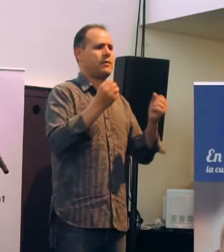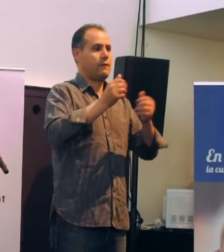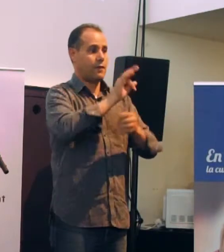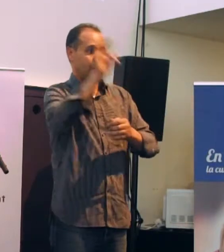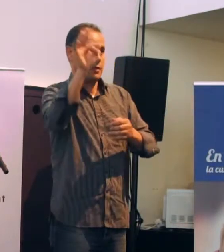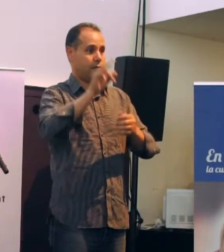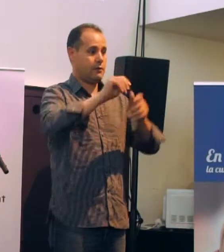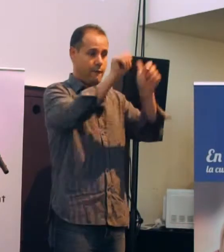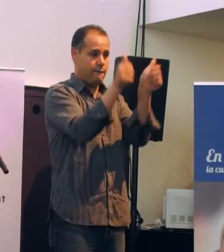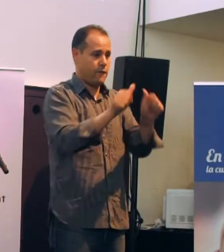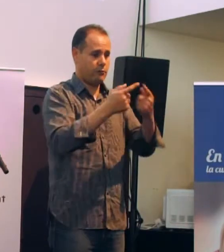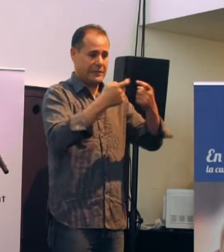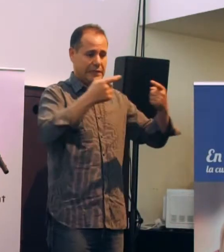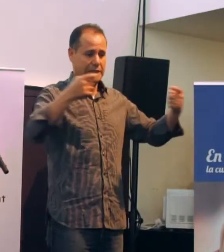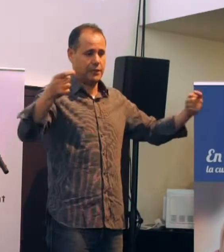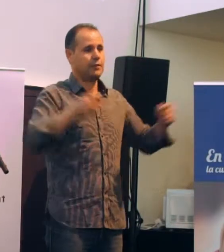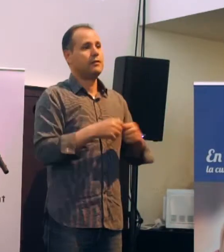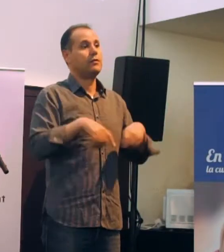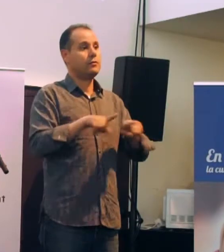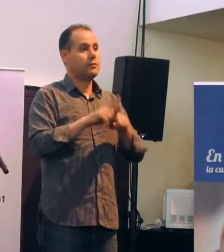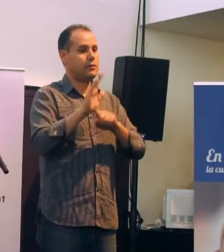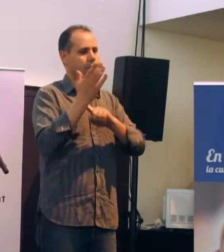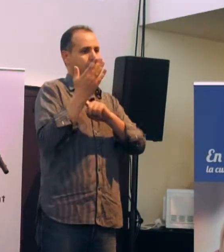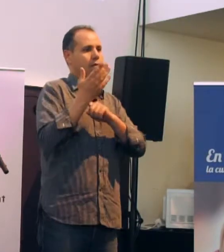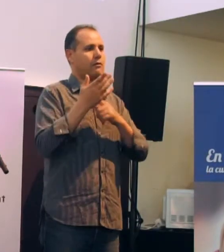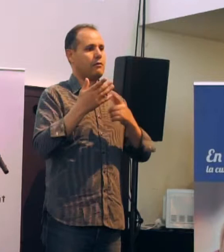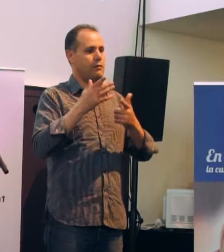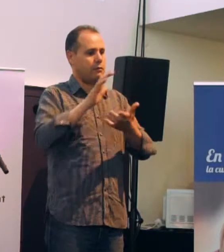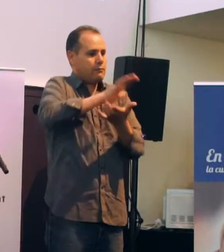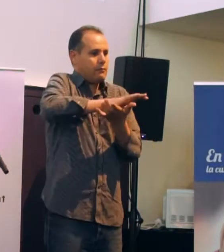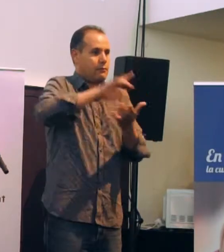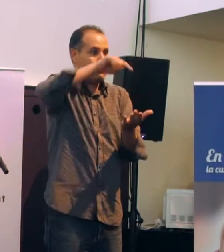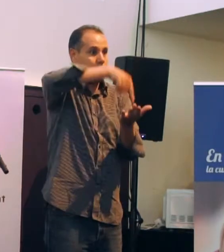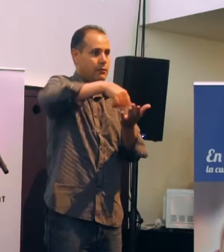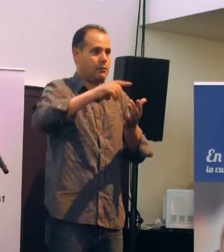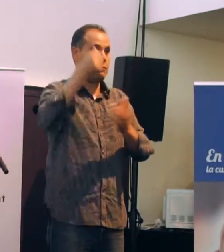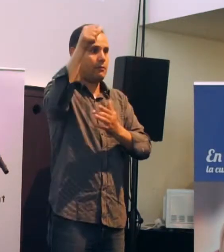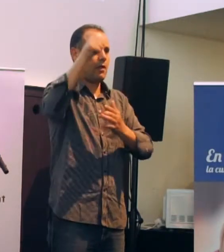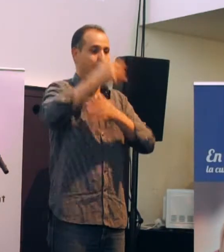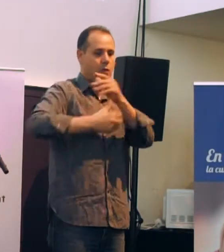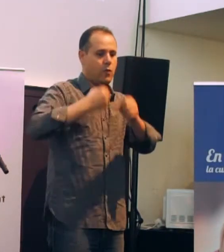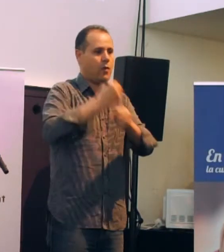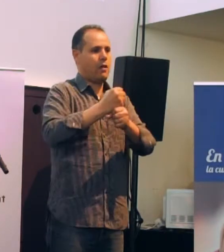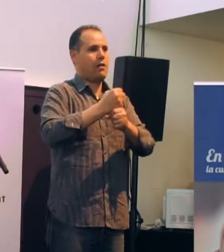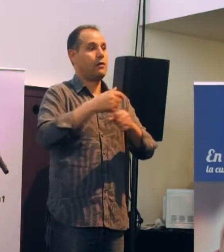formats et offre un espace de découverte inédit et singulier, une photographie annuelle,